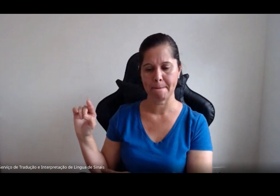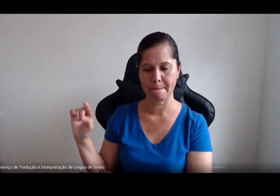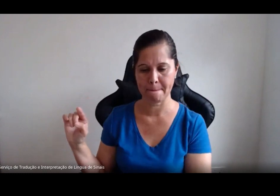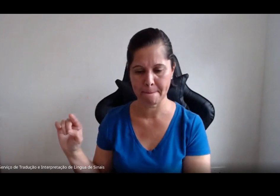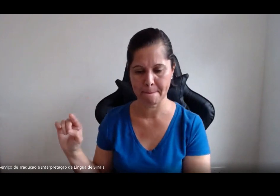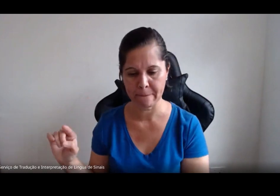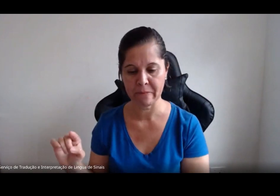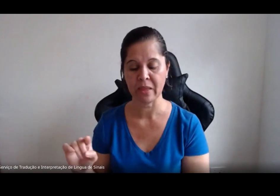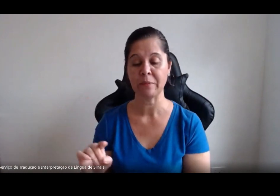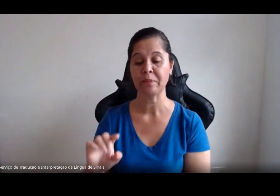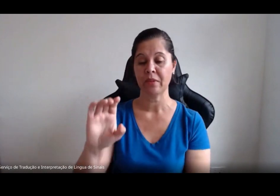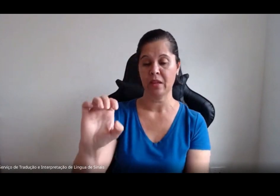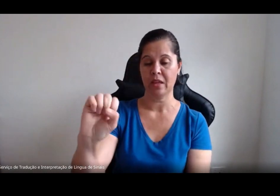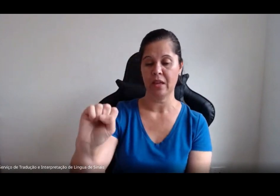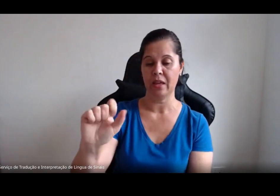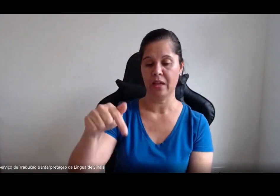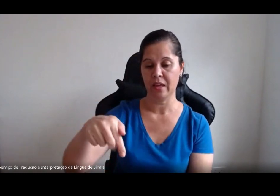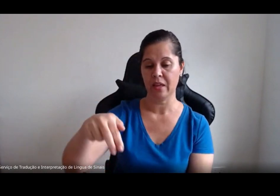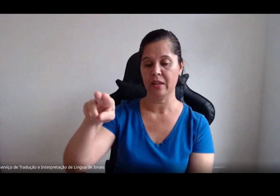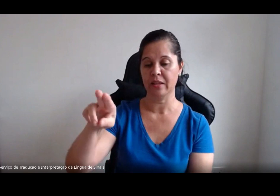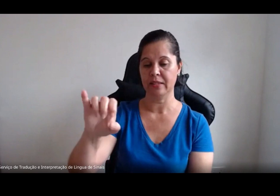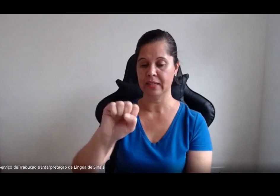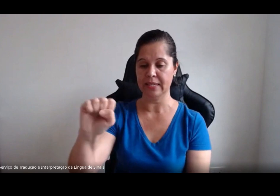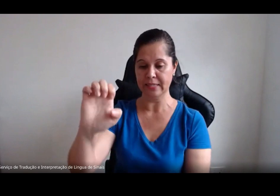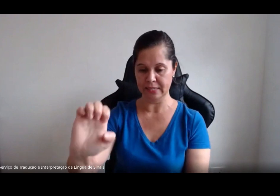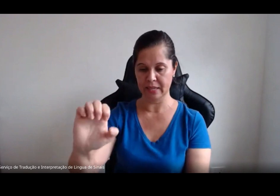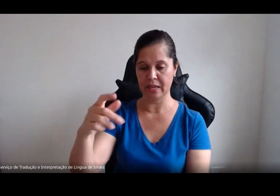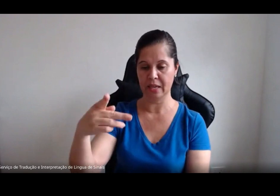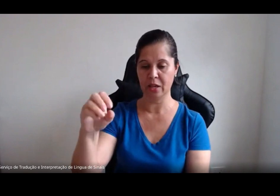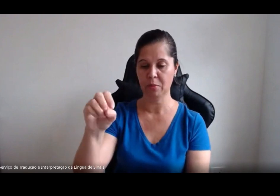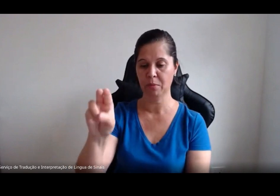Esquisse em Autoanálise, publicado depois da morte dele.